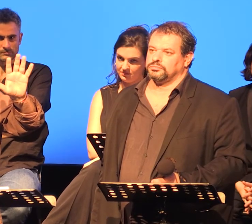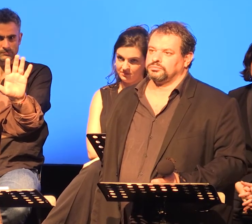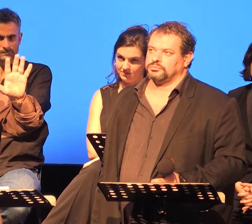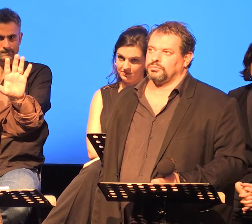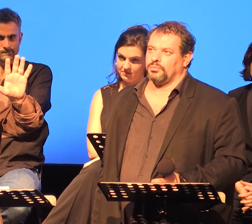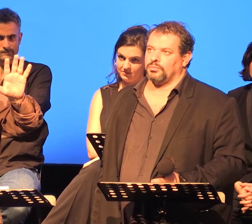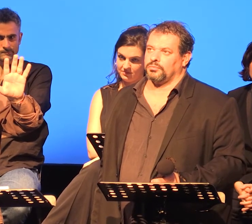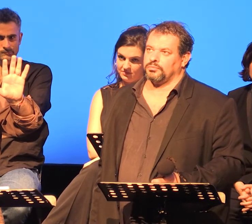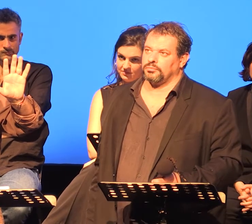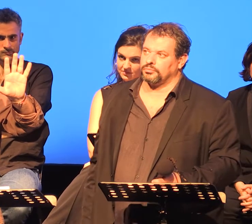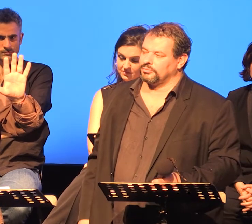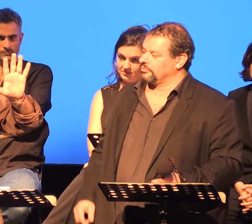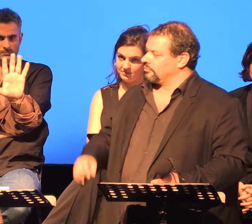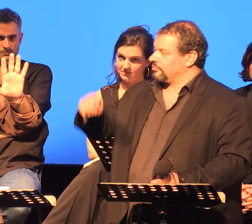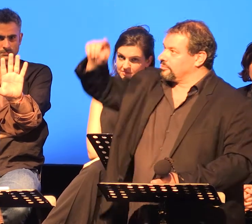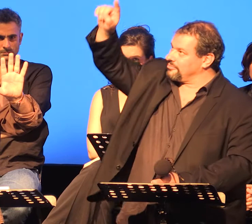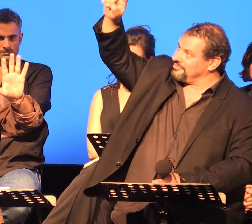دال الدليل